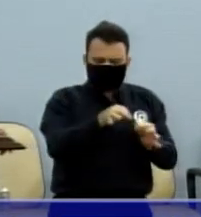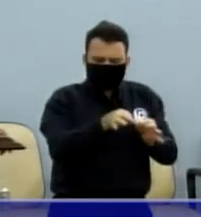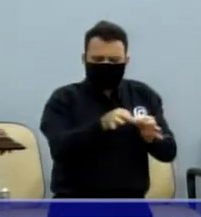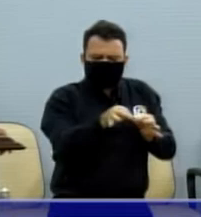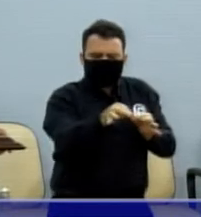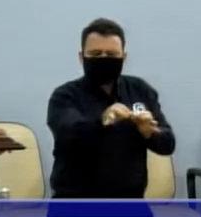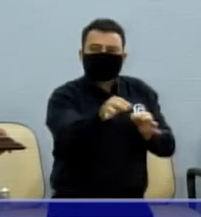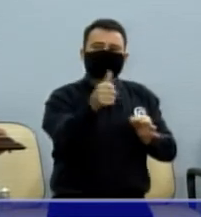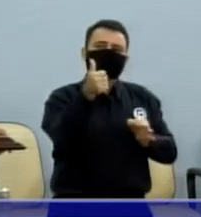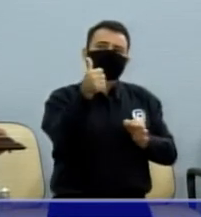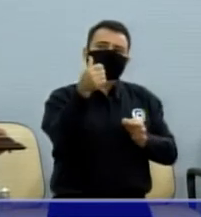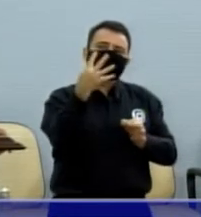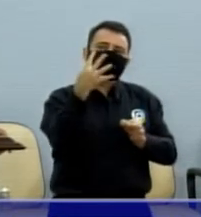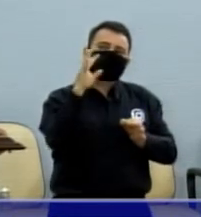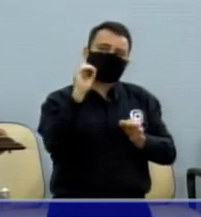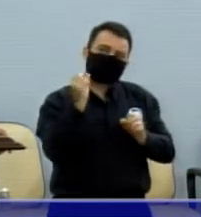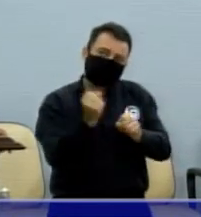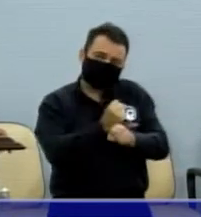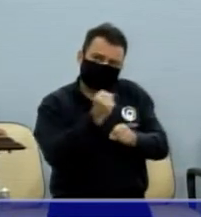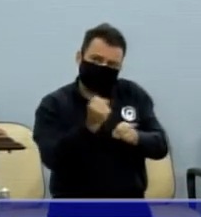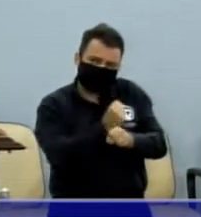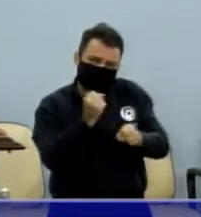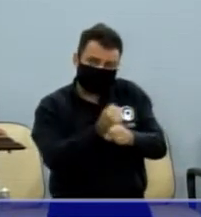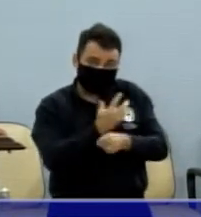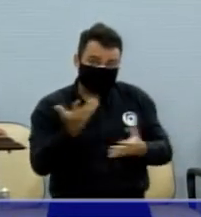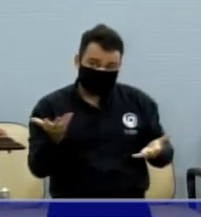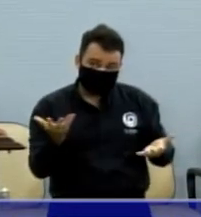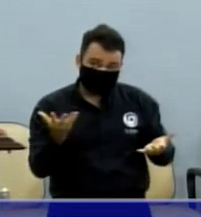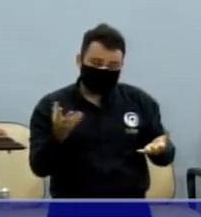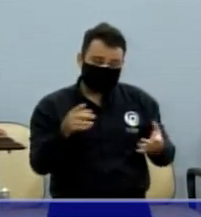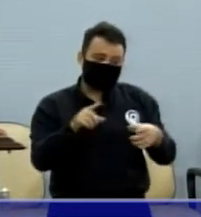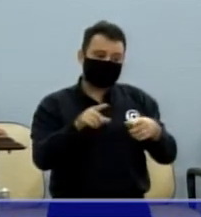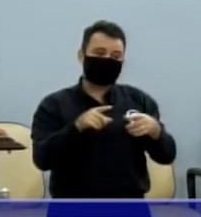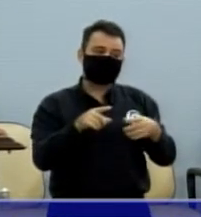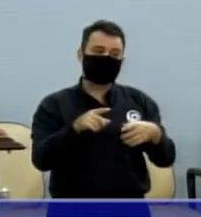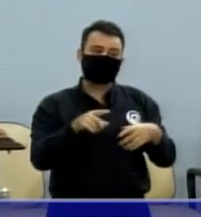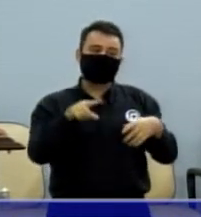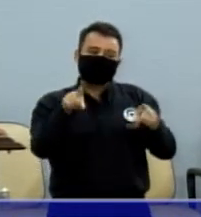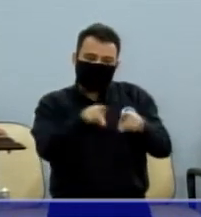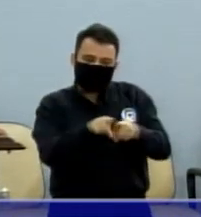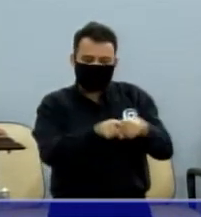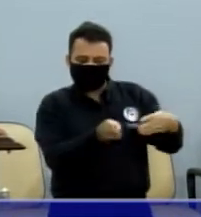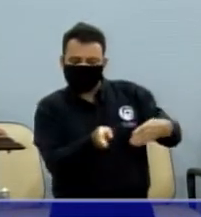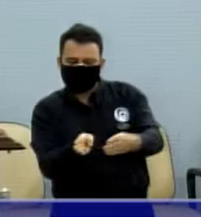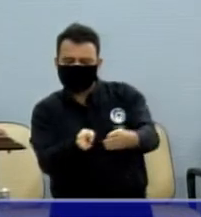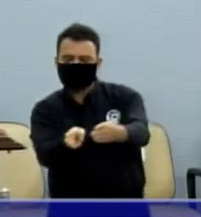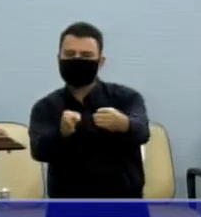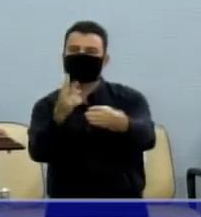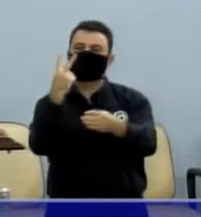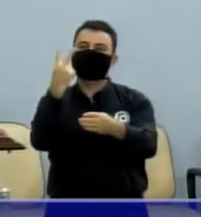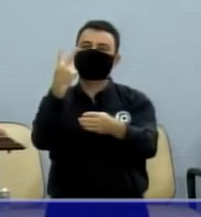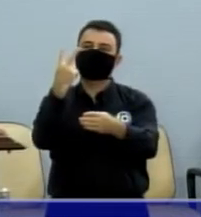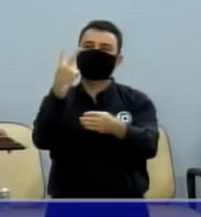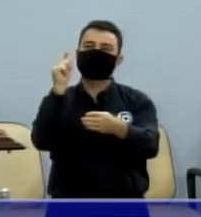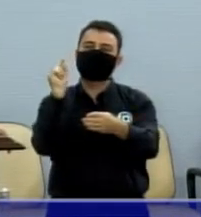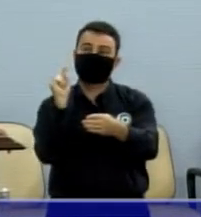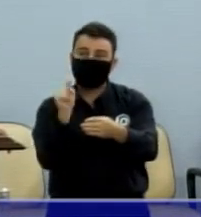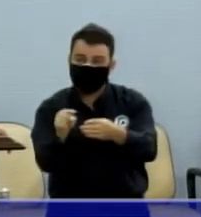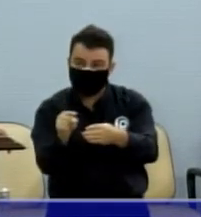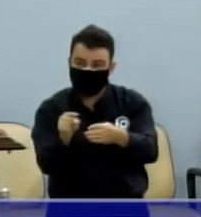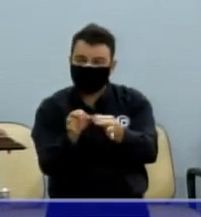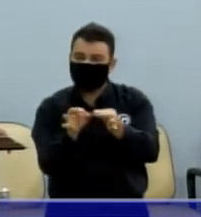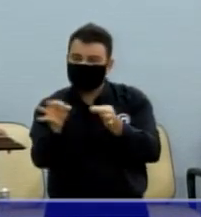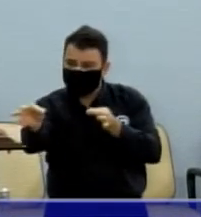metros, 2 mil metros quadrados de intervenção no pavimento, trocar todo o solo